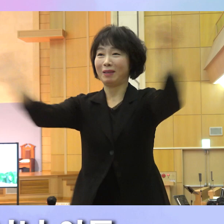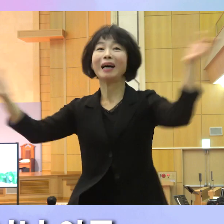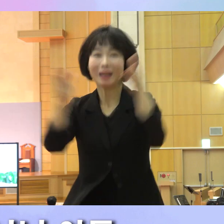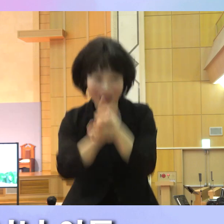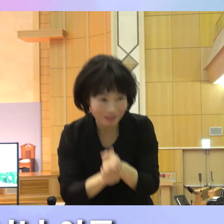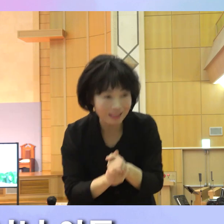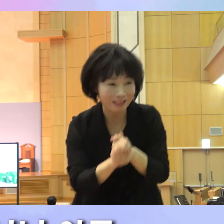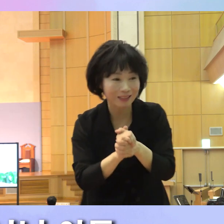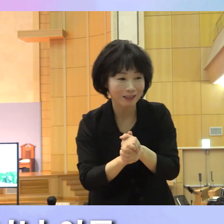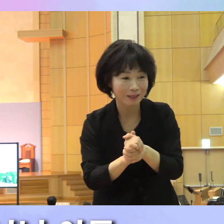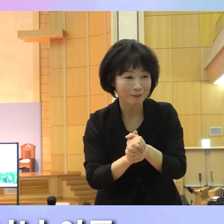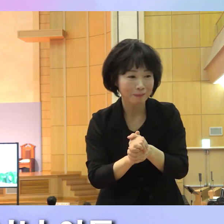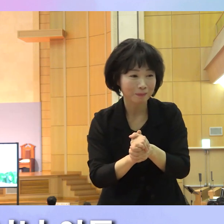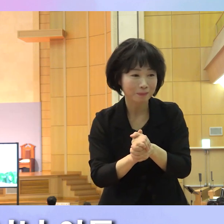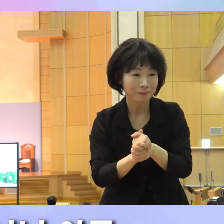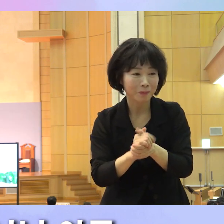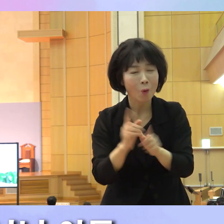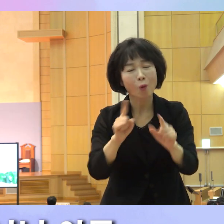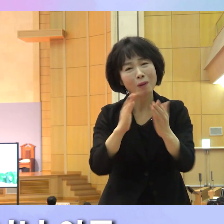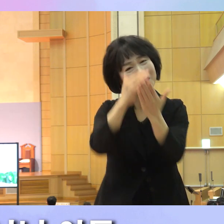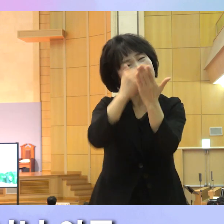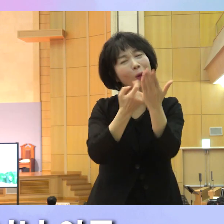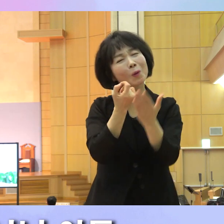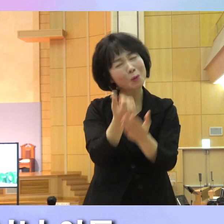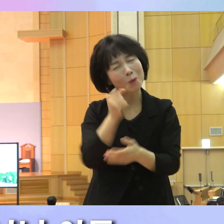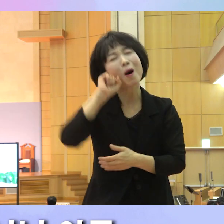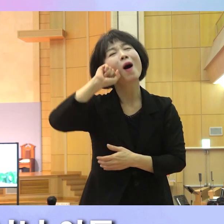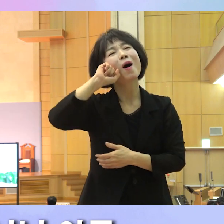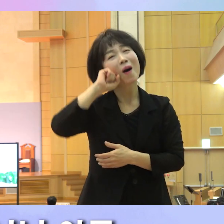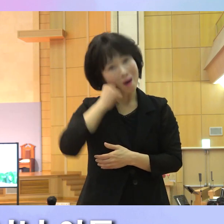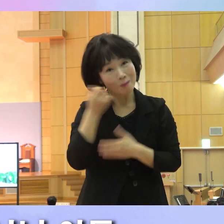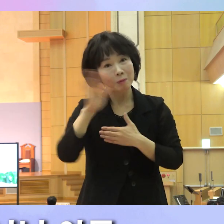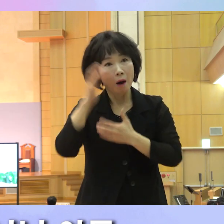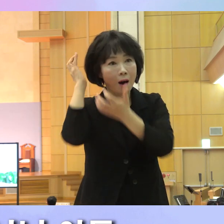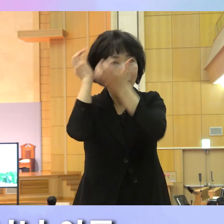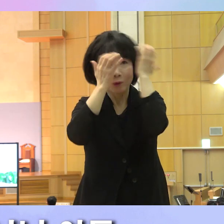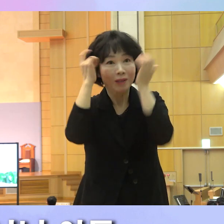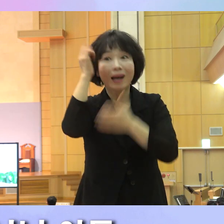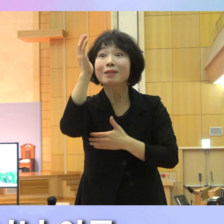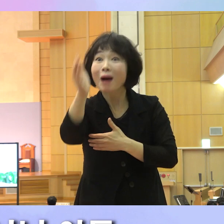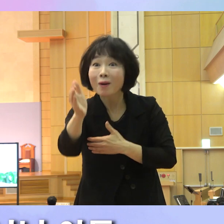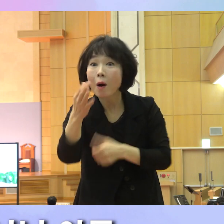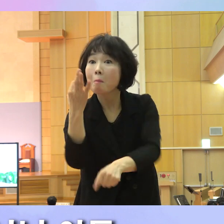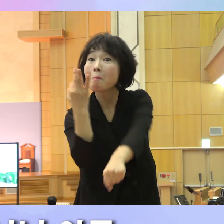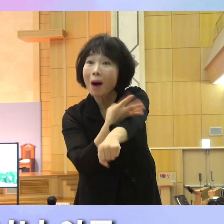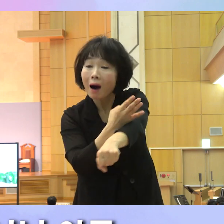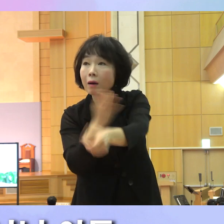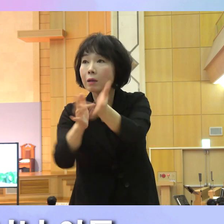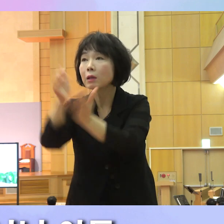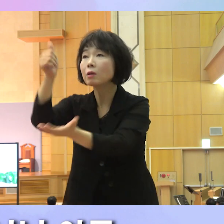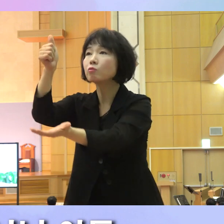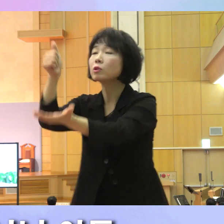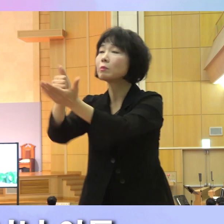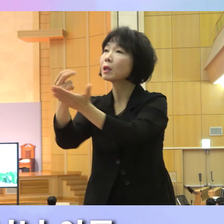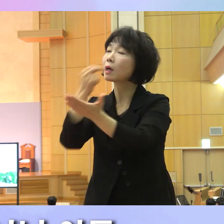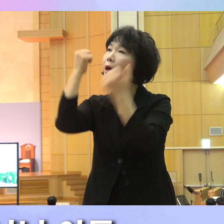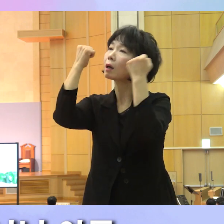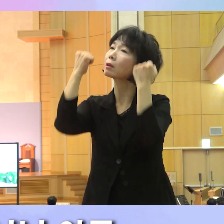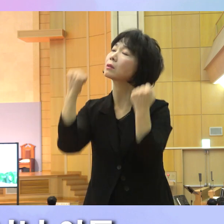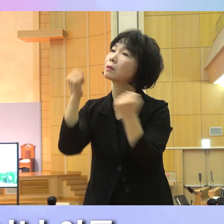바랍니다. 좀 어렵긴 한데 여러분 여기서 복잡하게 생각하지 말고 왜 하나님을